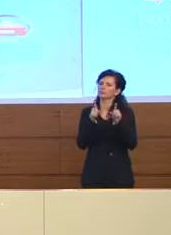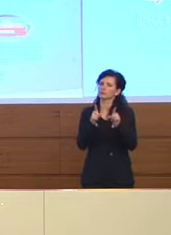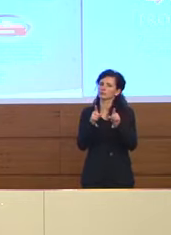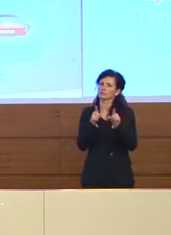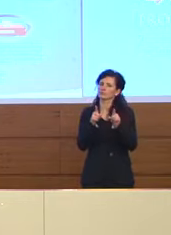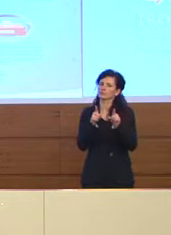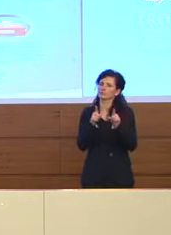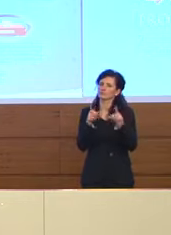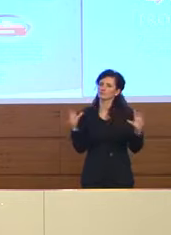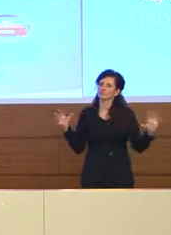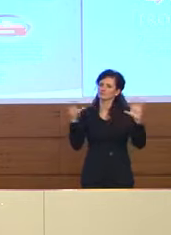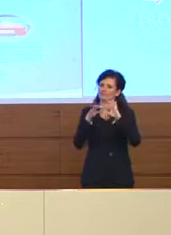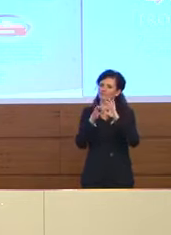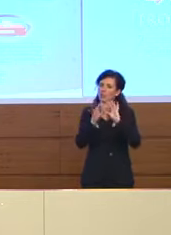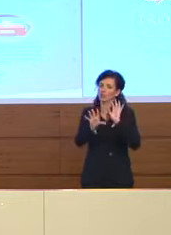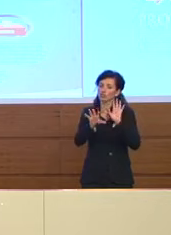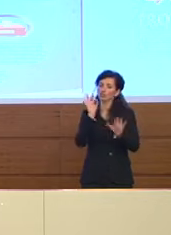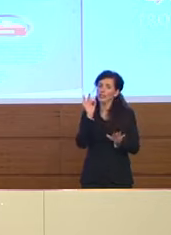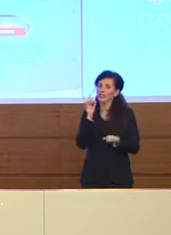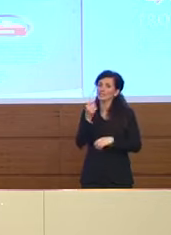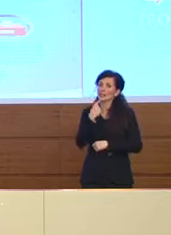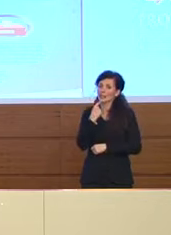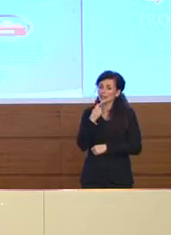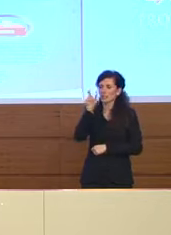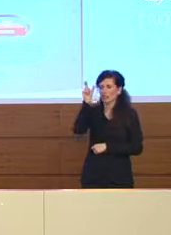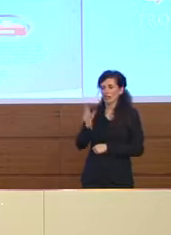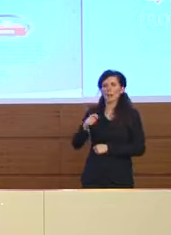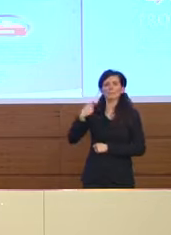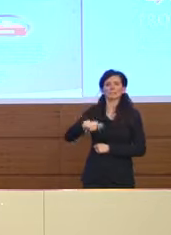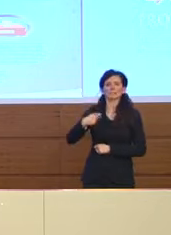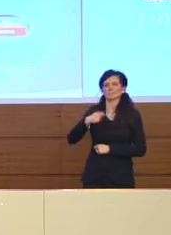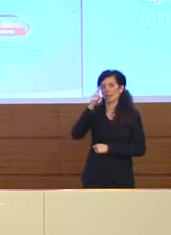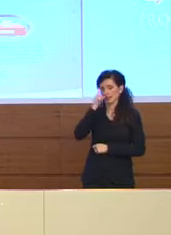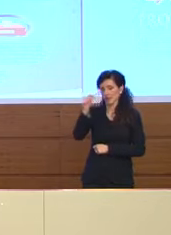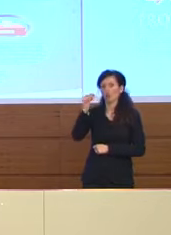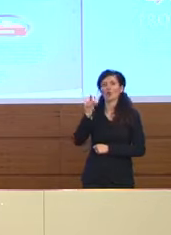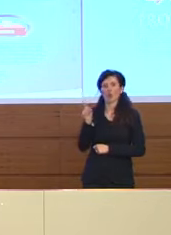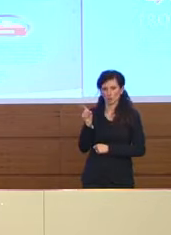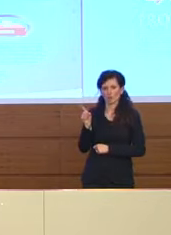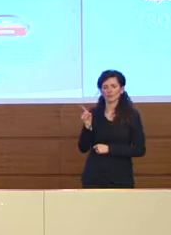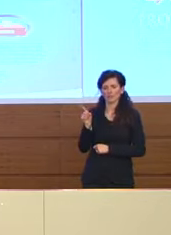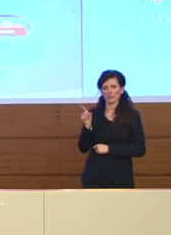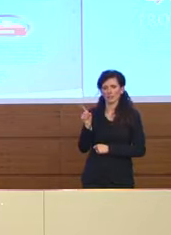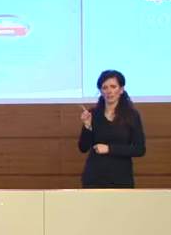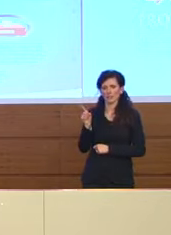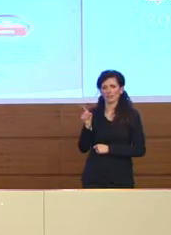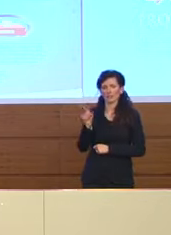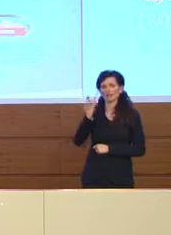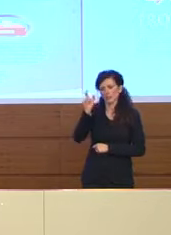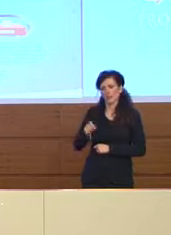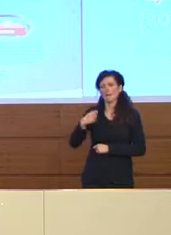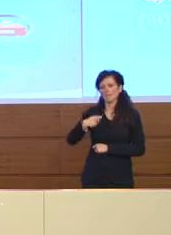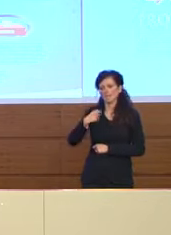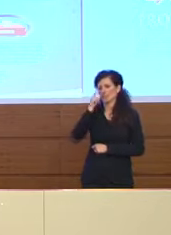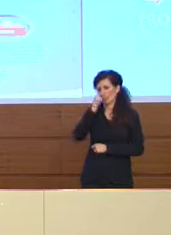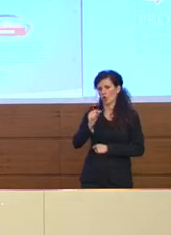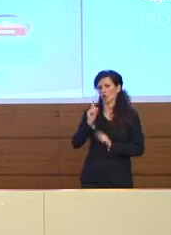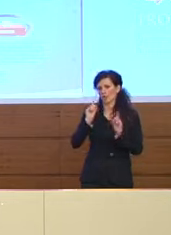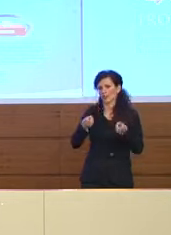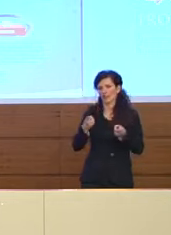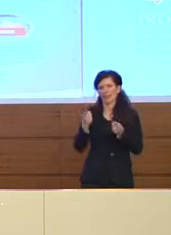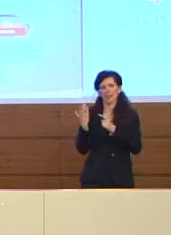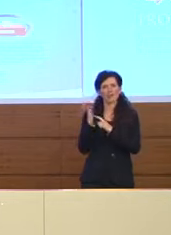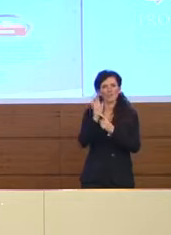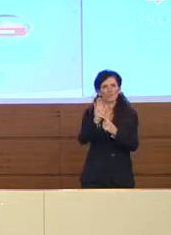che il presidente conte verrà a presentare e illustrare al paese vi come